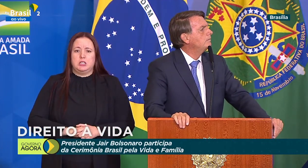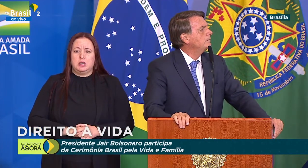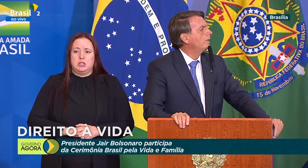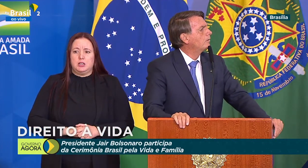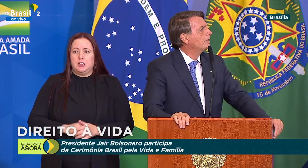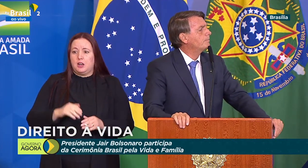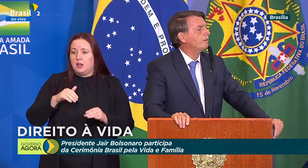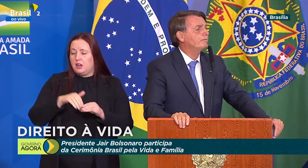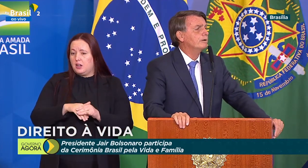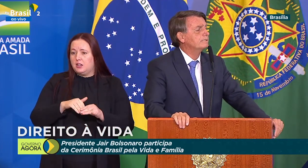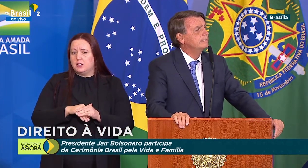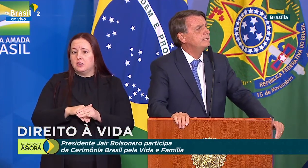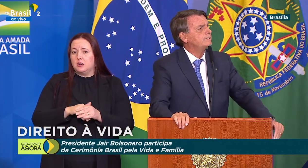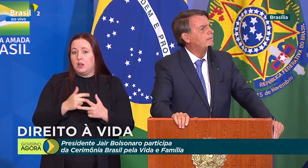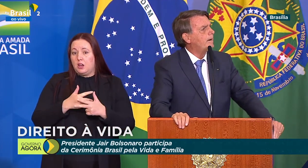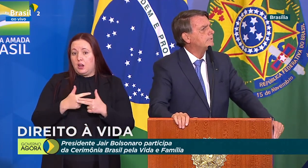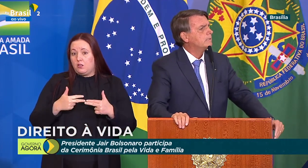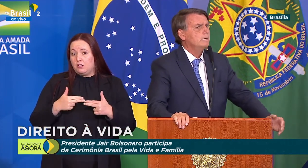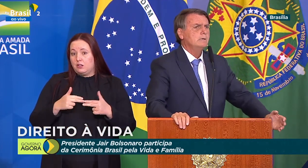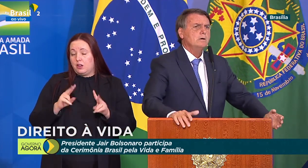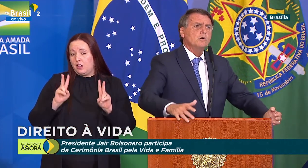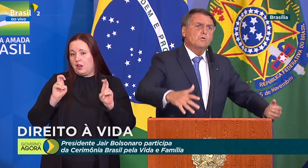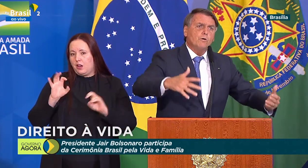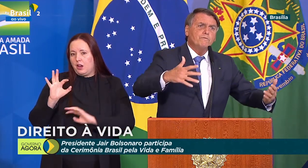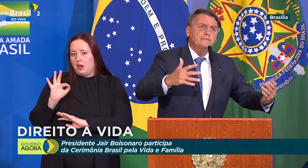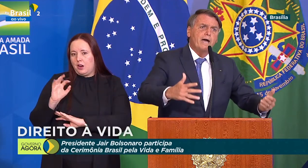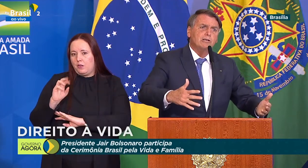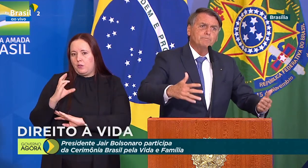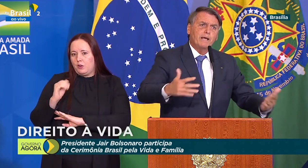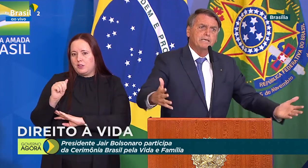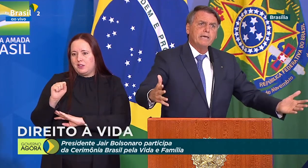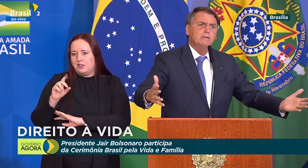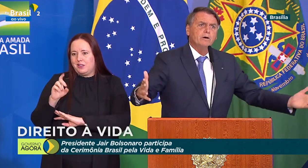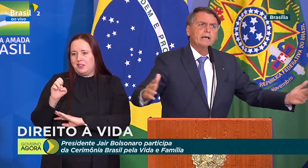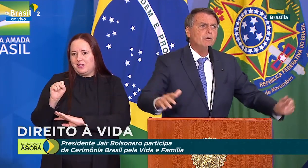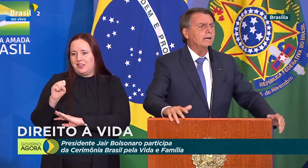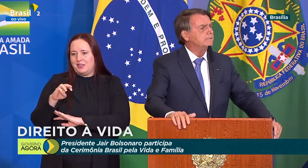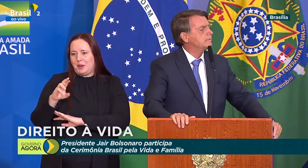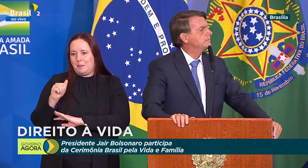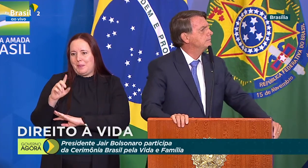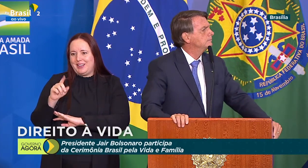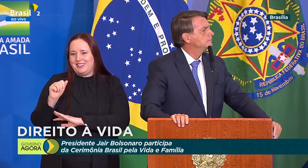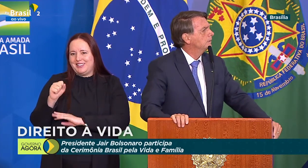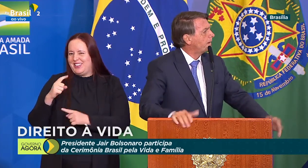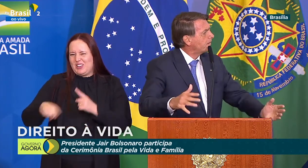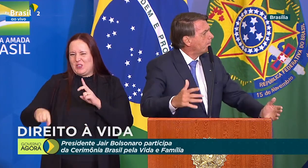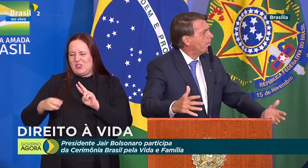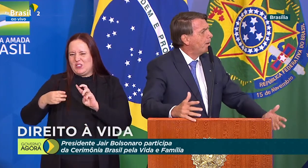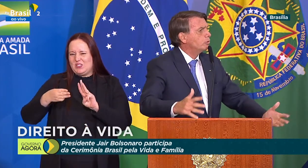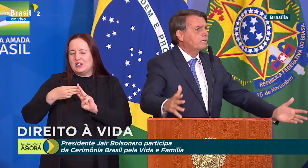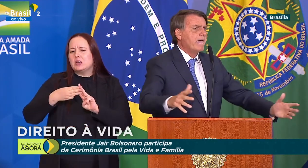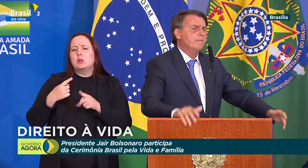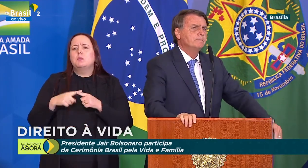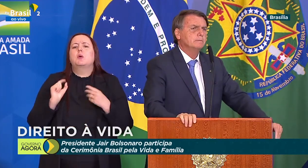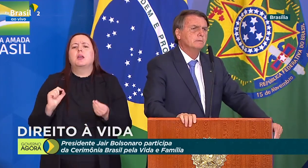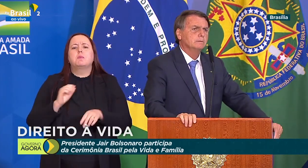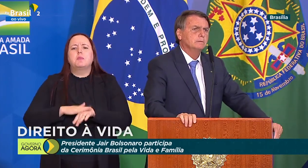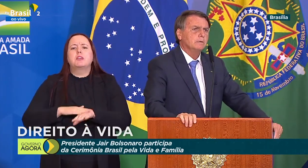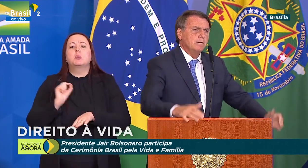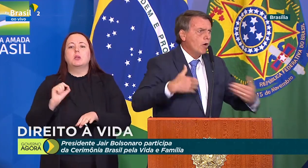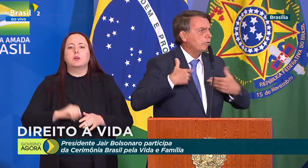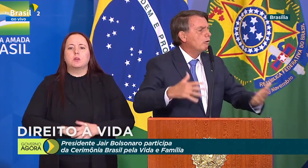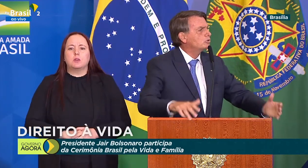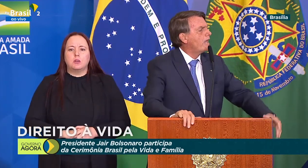eleição é coisa para força desarmada convidados para que parábolas para fazer papel do